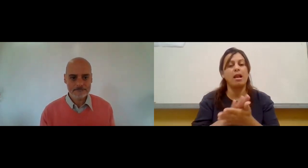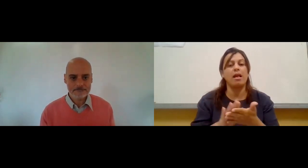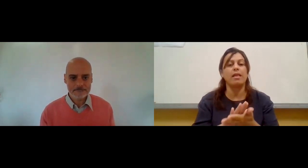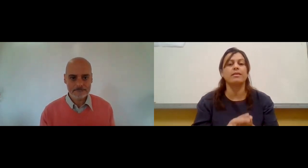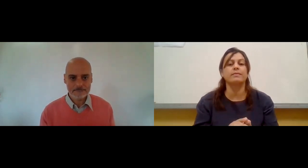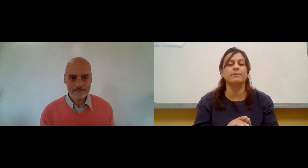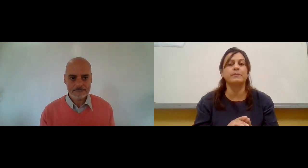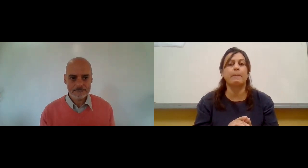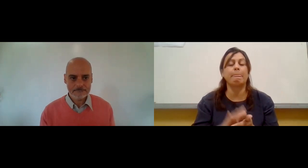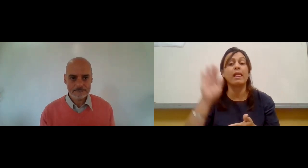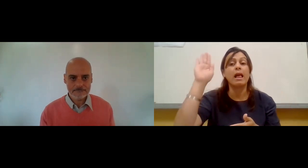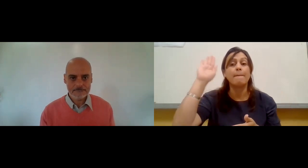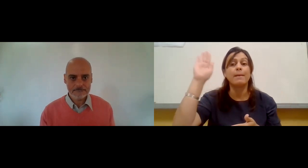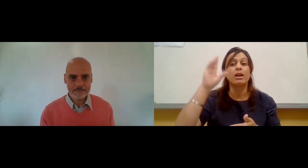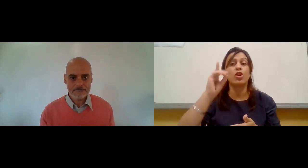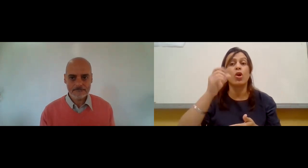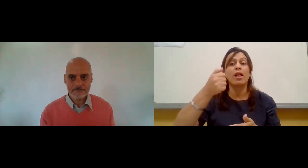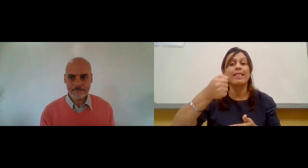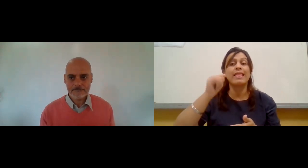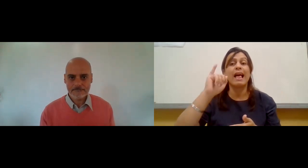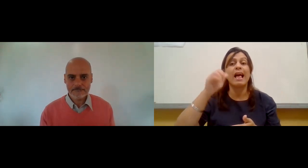Veo la mano de Diana.